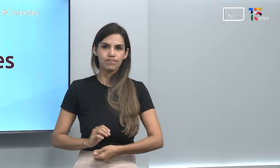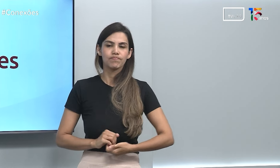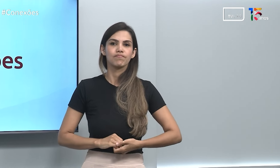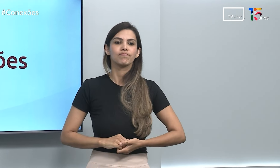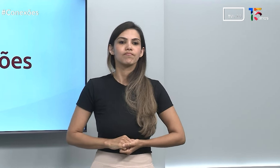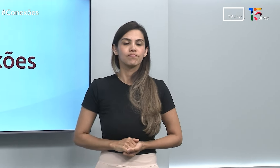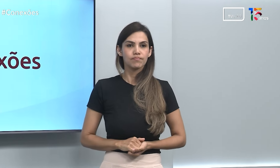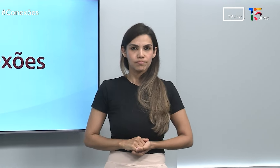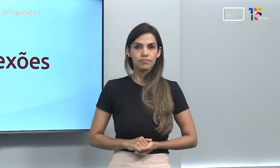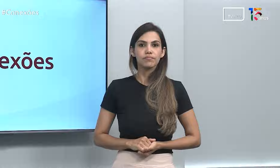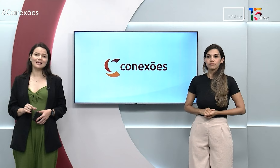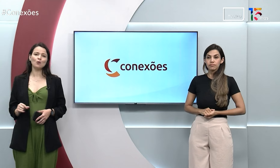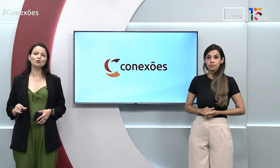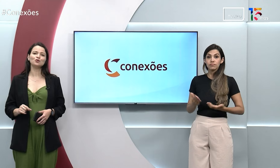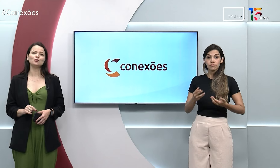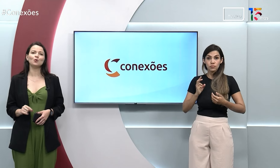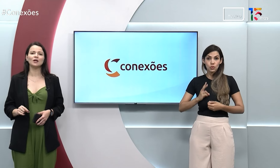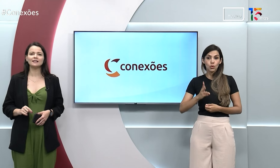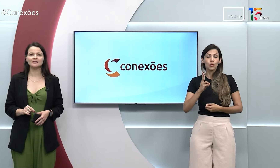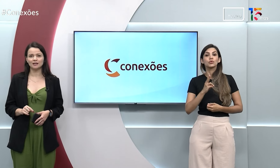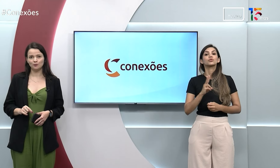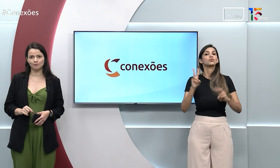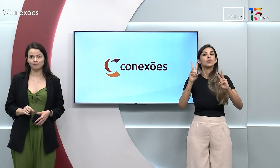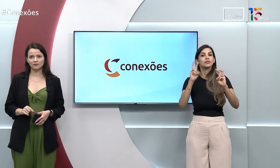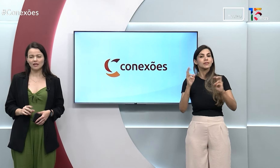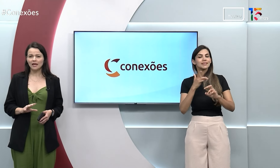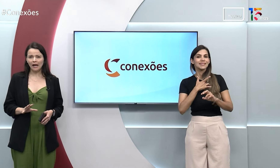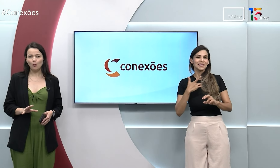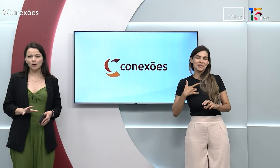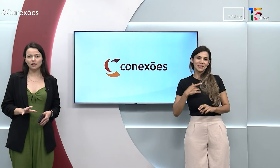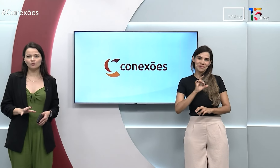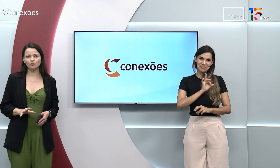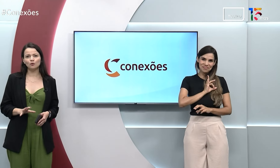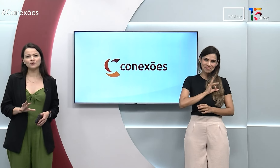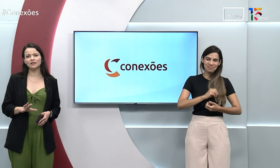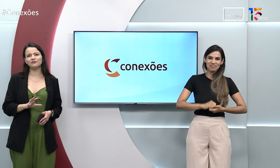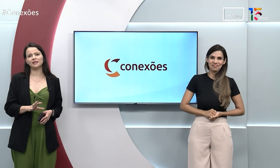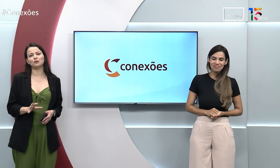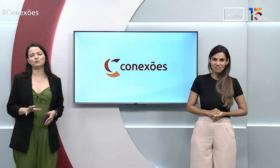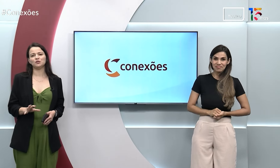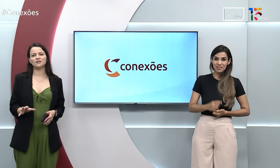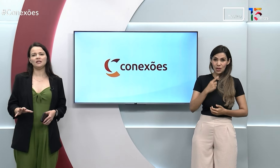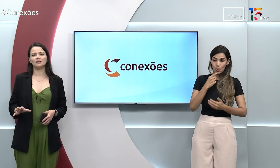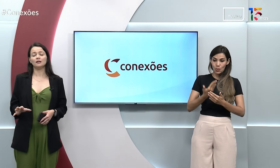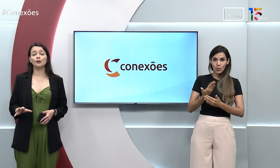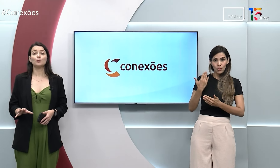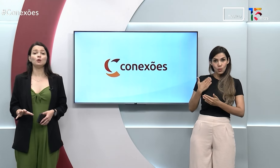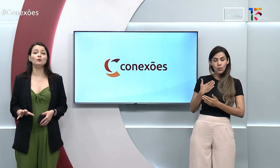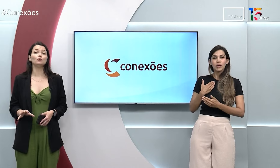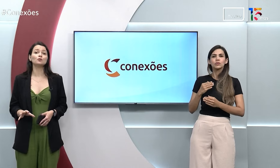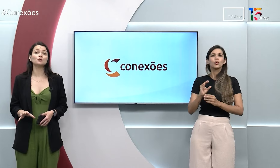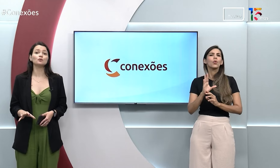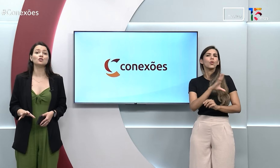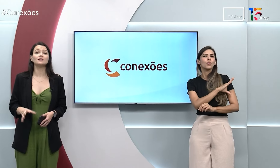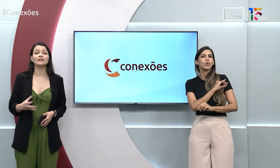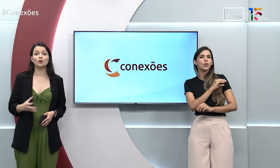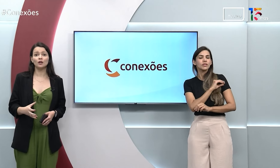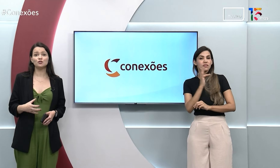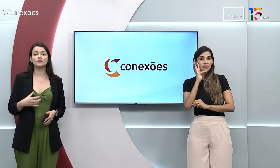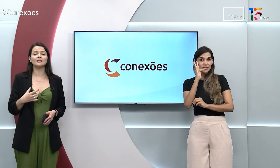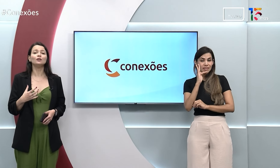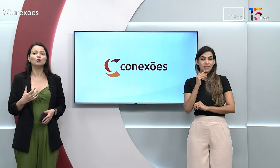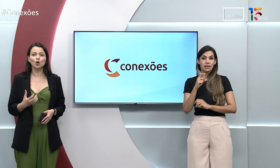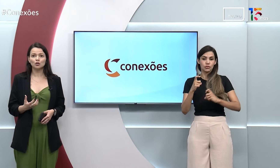Bom, e a gente continua falando sobre a saúde do coração. Há um ano, o Conselho Federal de Medicina proibiu o uso de